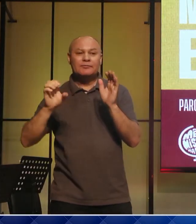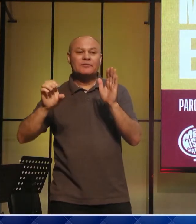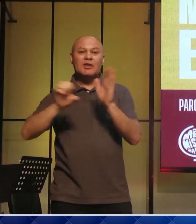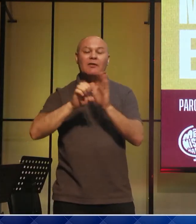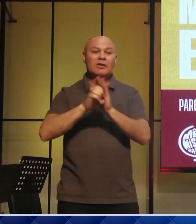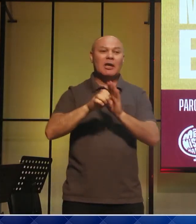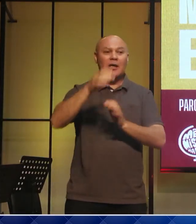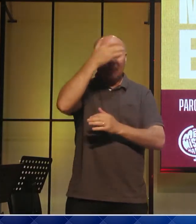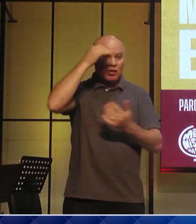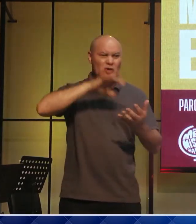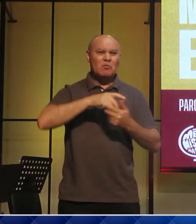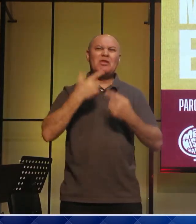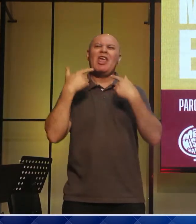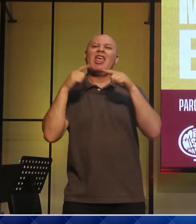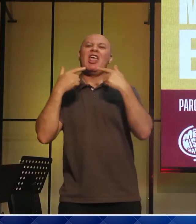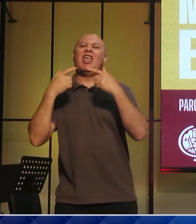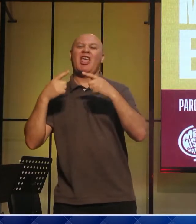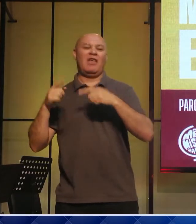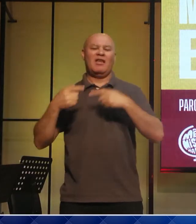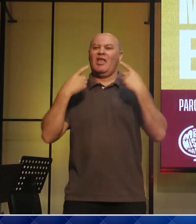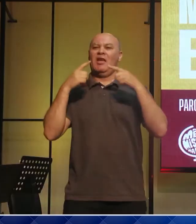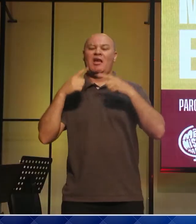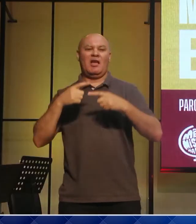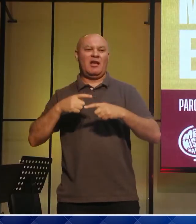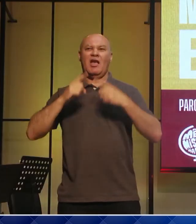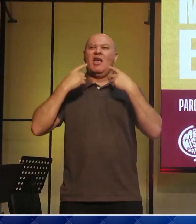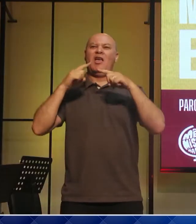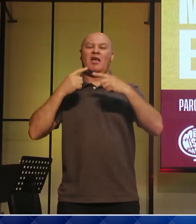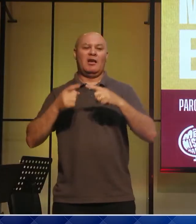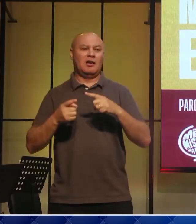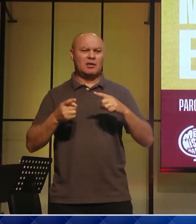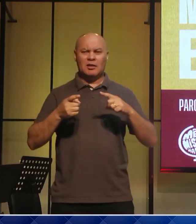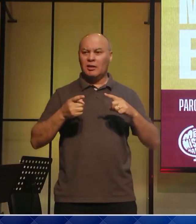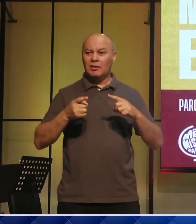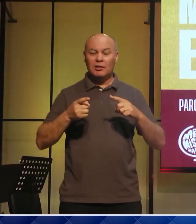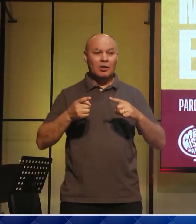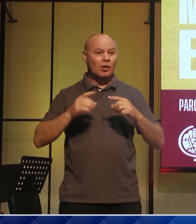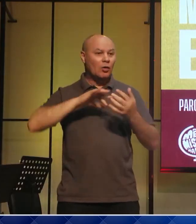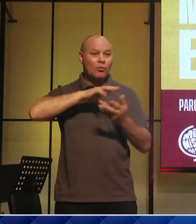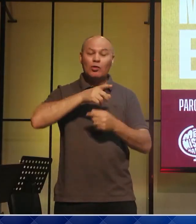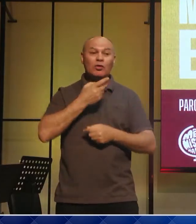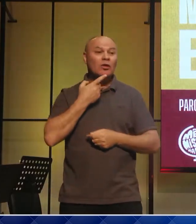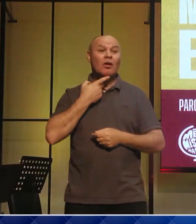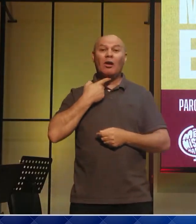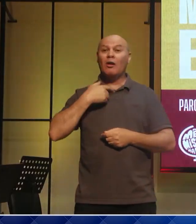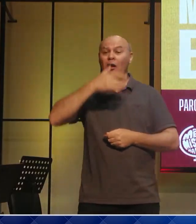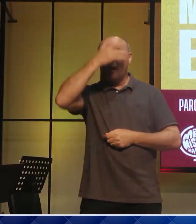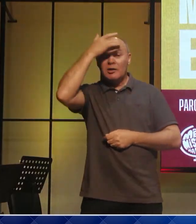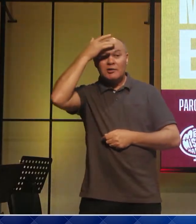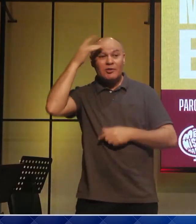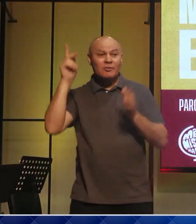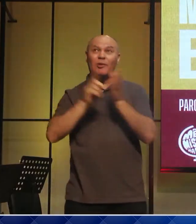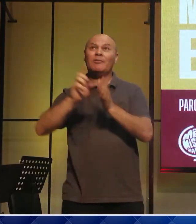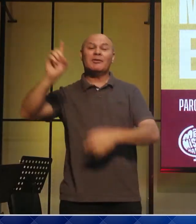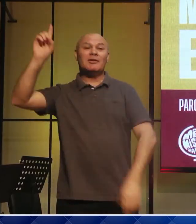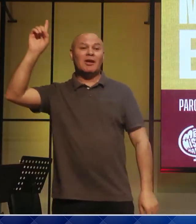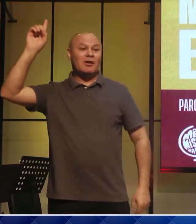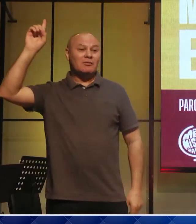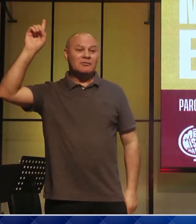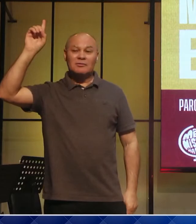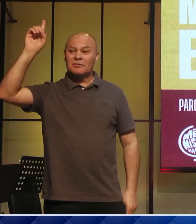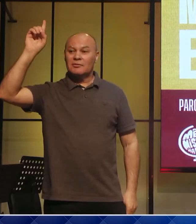Deixaram de ler a Bíblia, irmãos. Eu nunca vi uma geração que lê tão pouco e ora tão pouco. Eu sou crente há 61